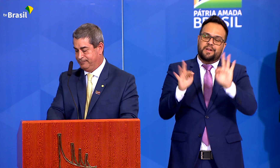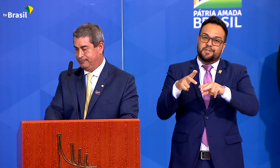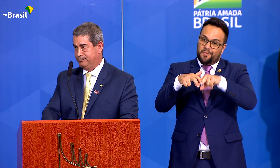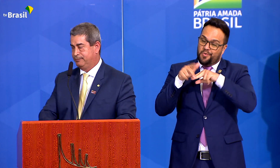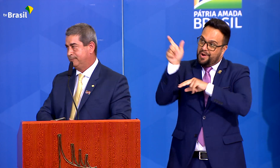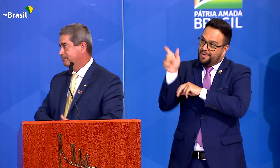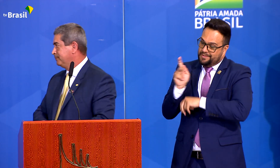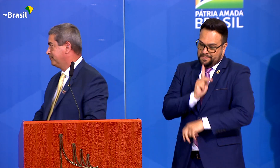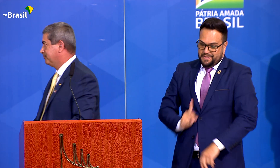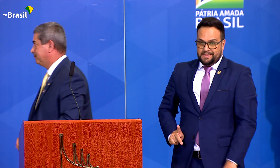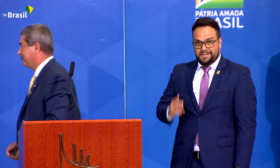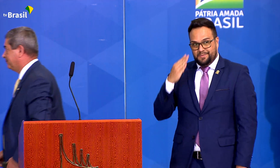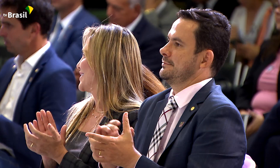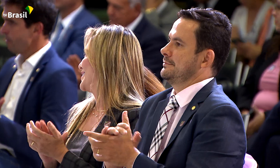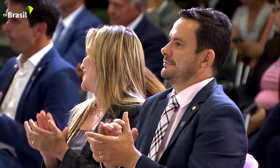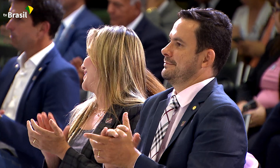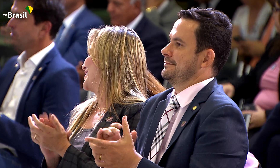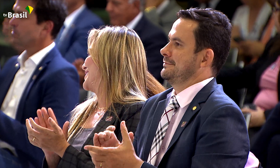obrigado